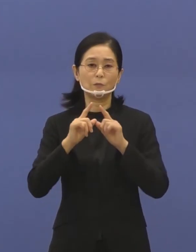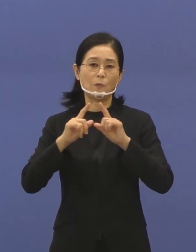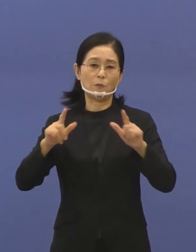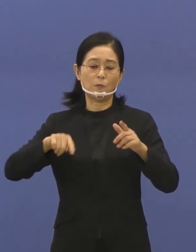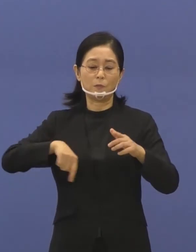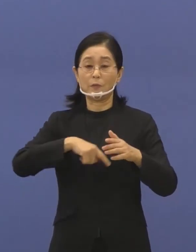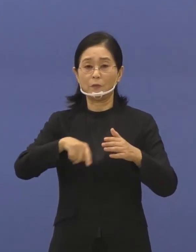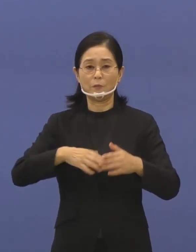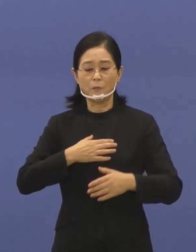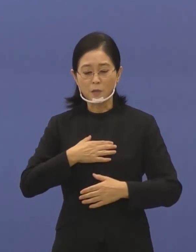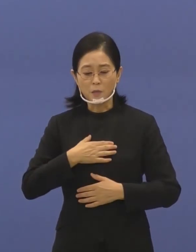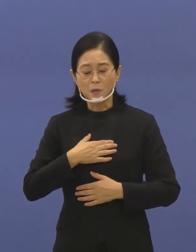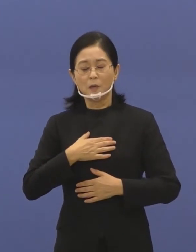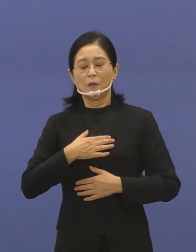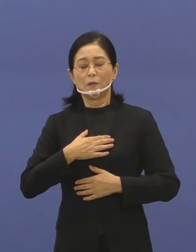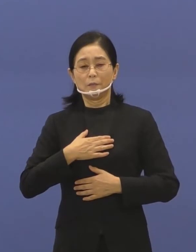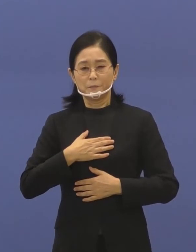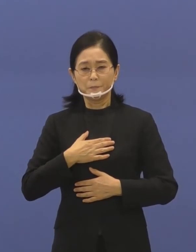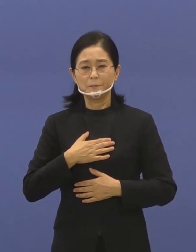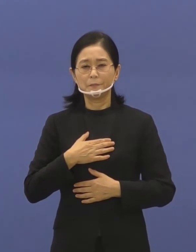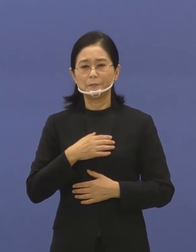ないことだと思うので、